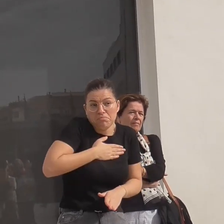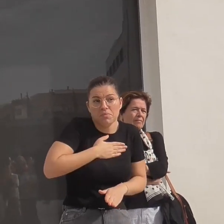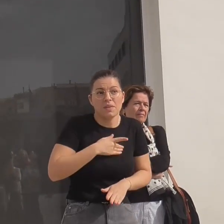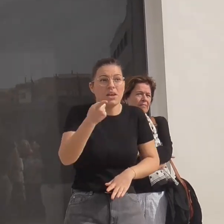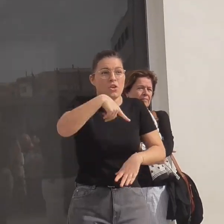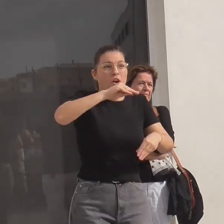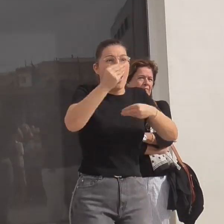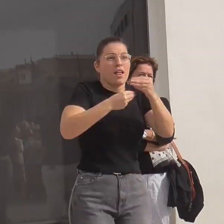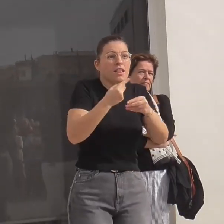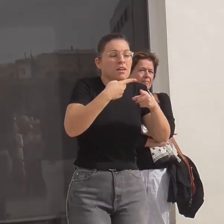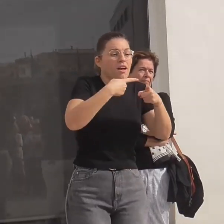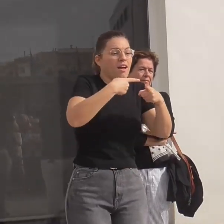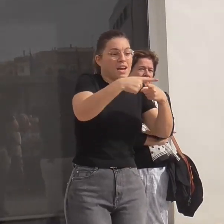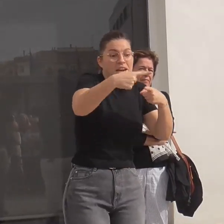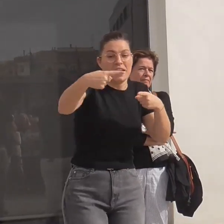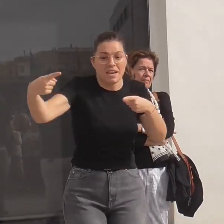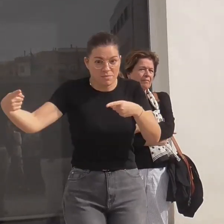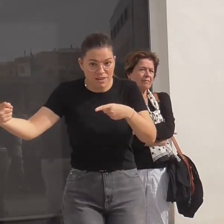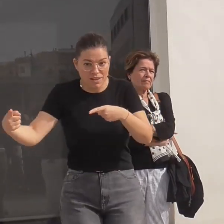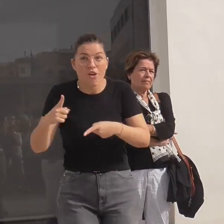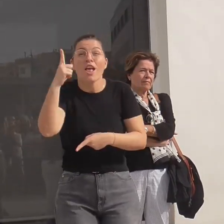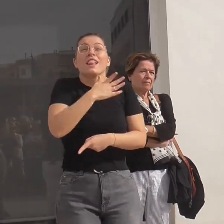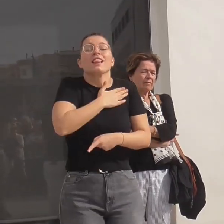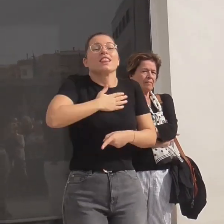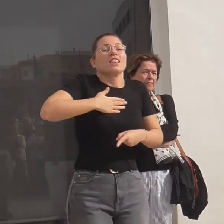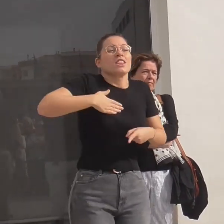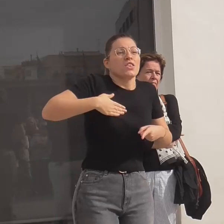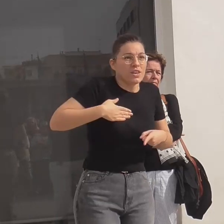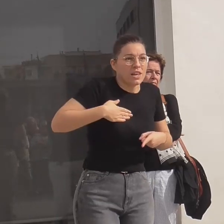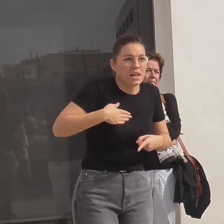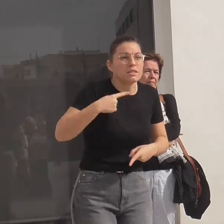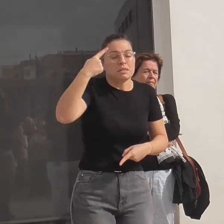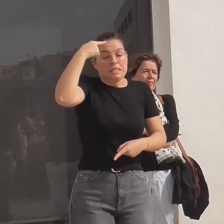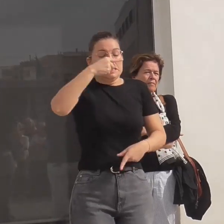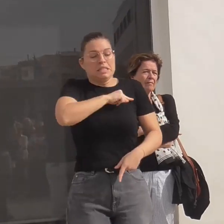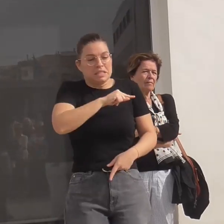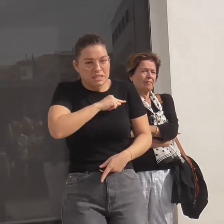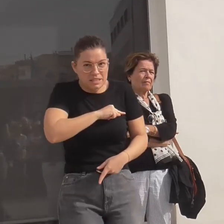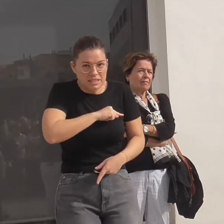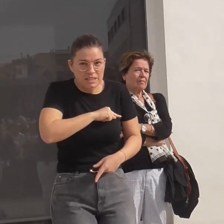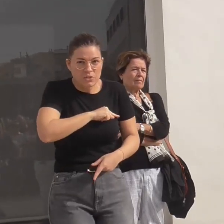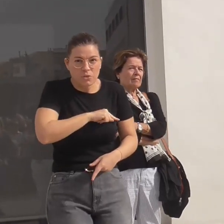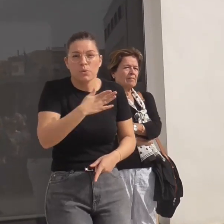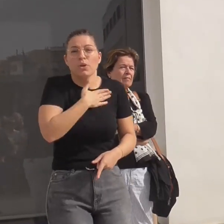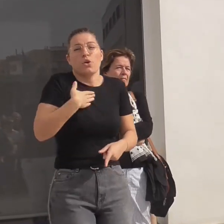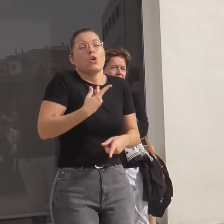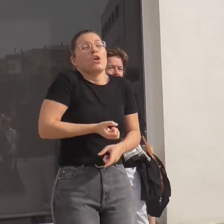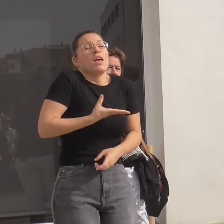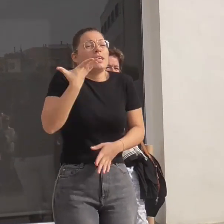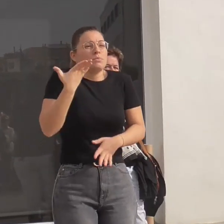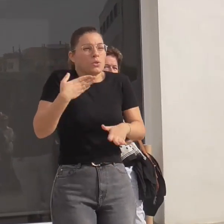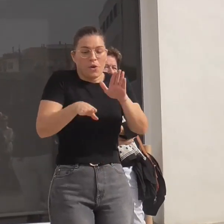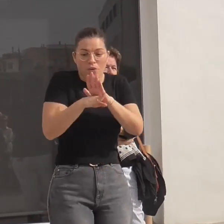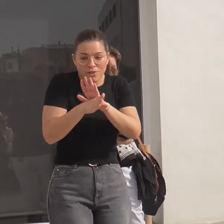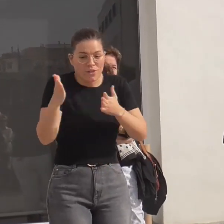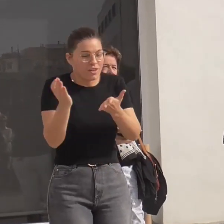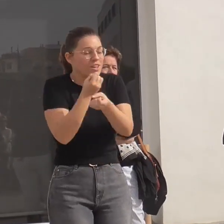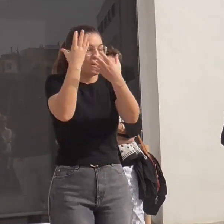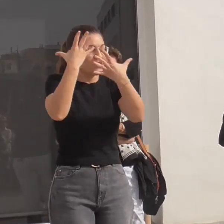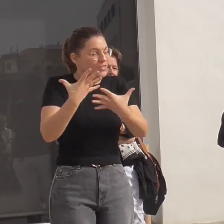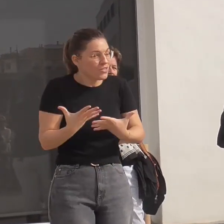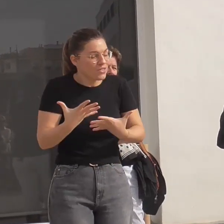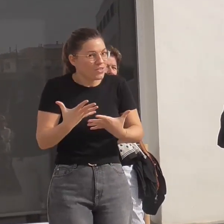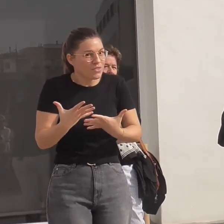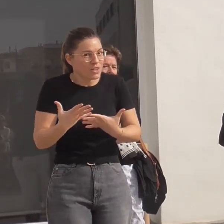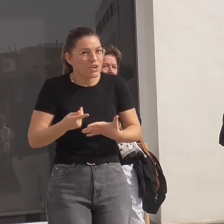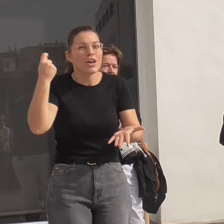hacen es administrarlos, y si Dios quiere, y todos esperemos con cierta sensatez, y desde luego con espíritu de servicio, porque es su obligación, lo que